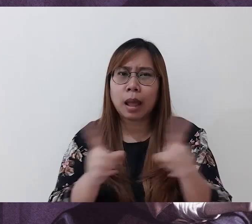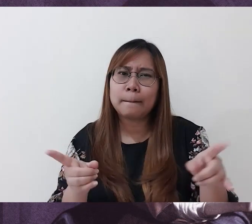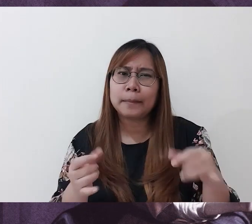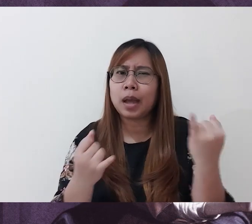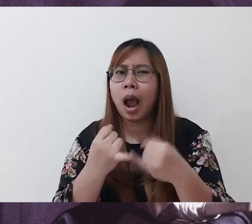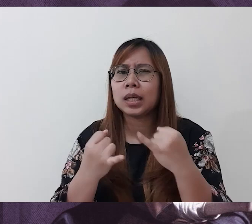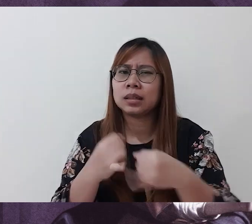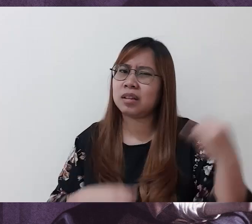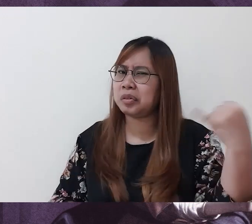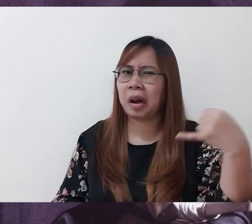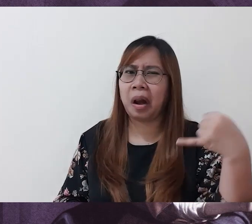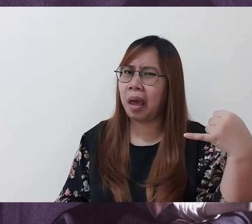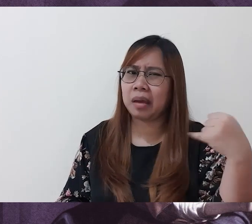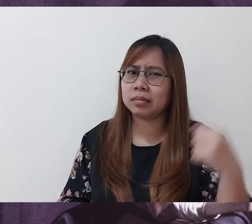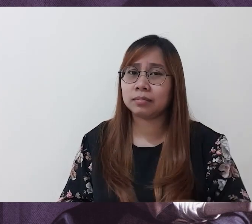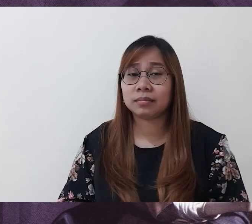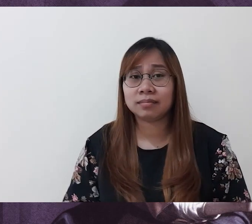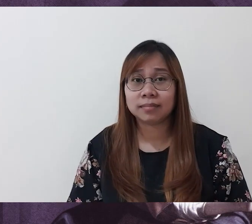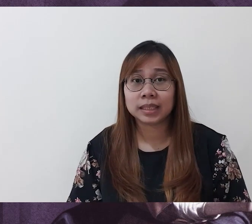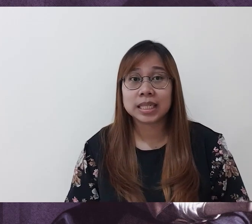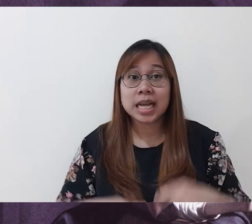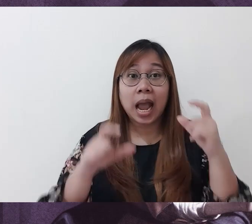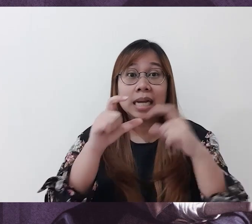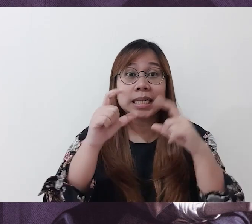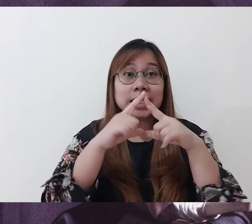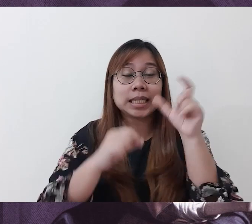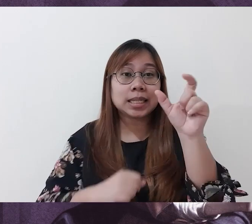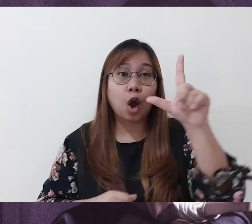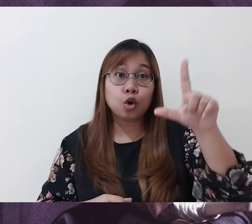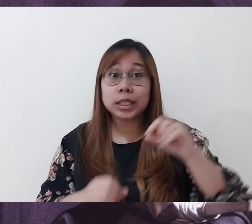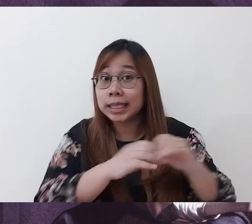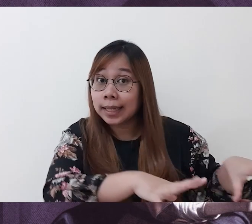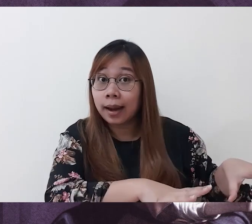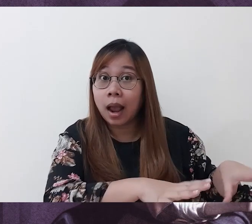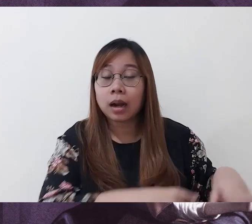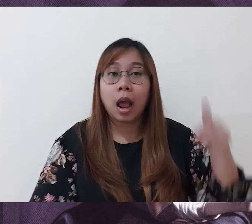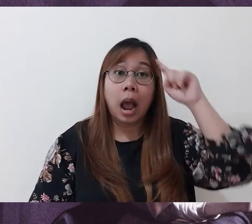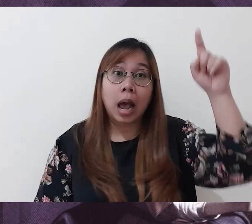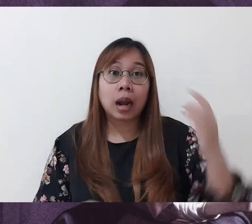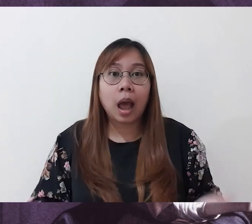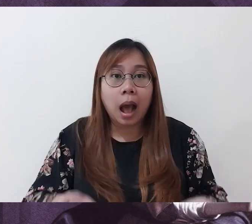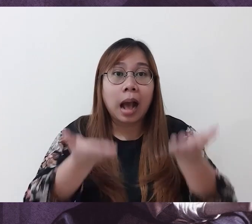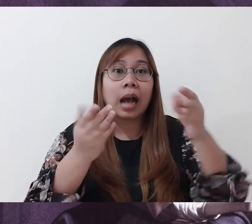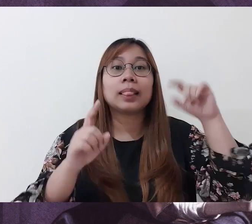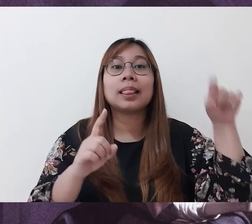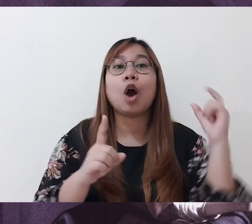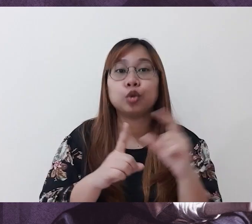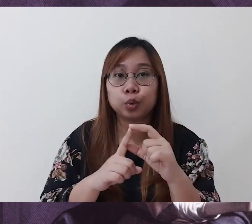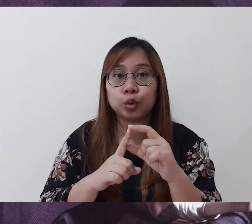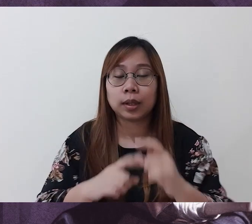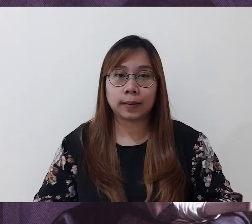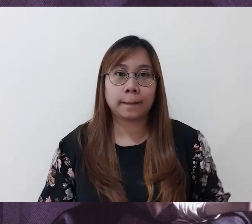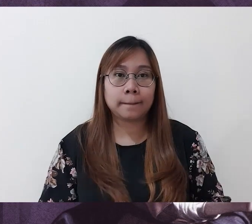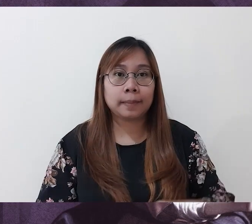hasilnya hancur karena ayat berikutnya menyatakan setelah Saul disingkirkan, Allah mengangkat Daud. Saul